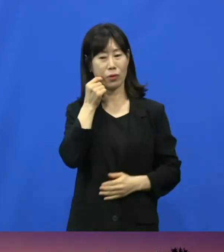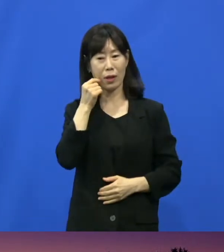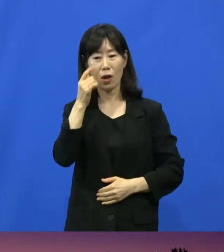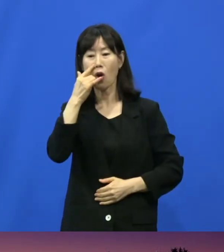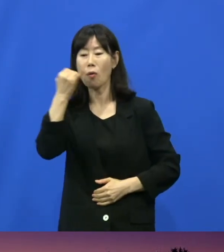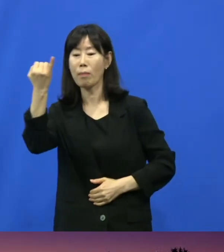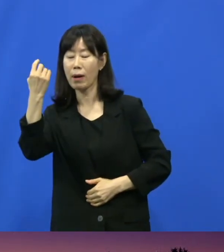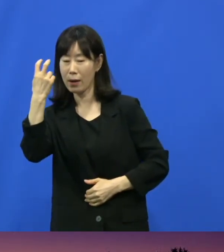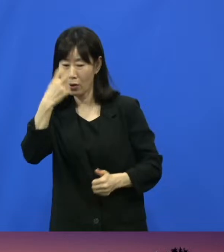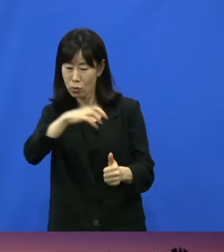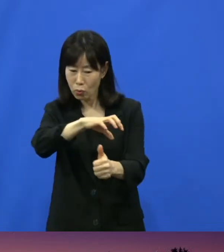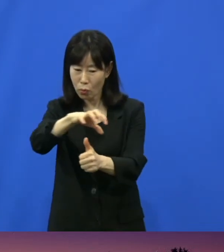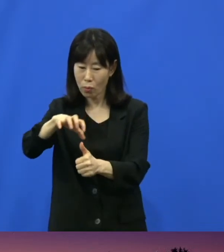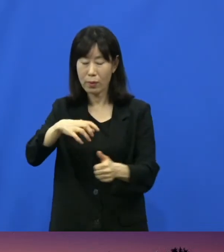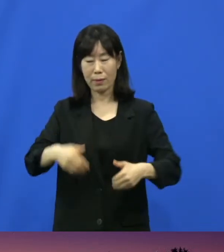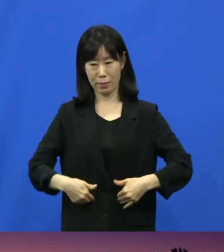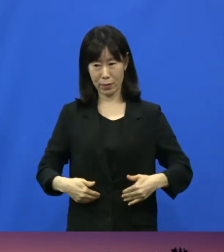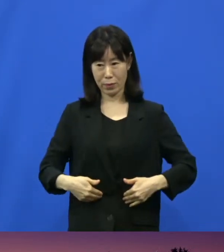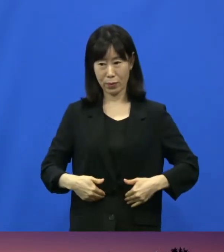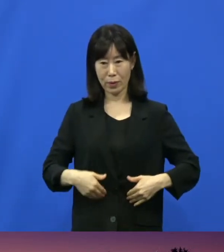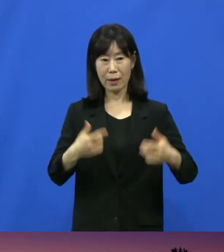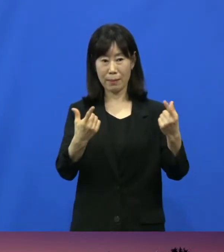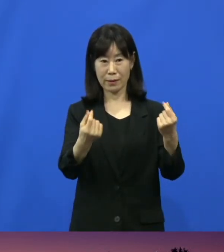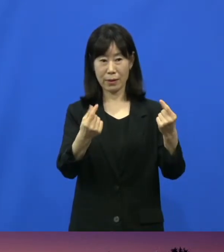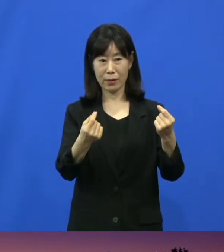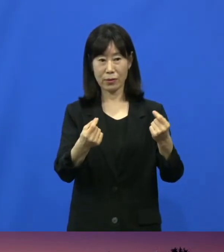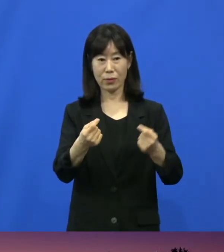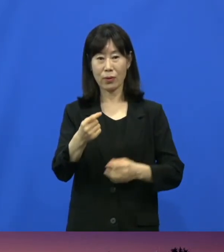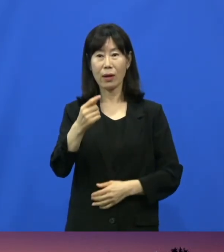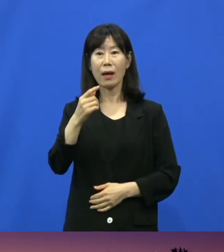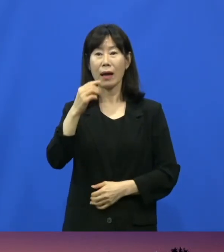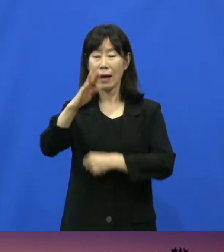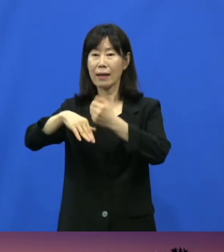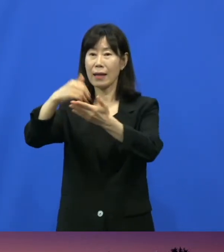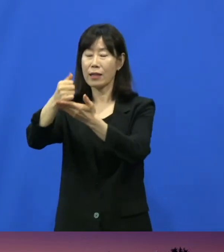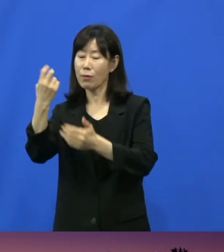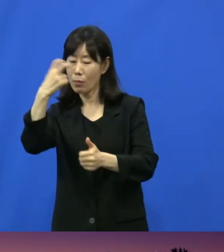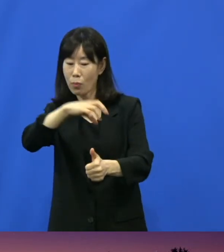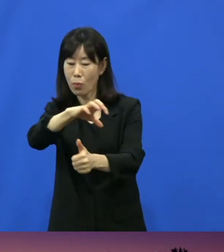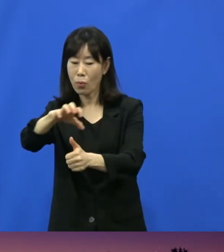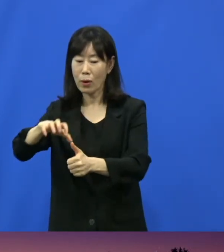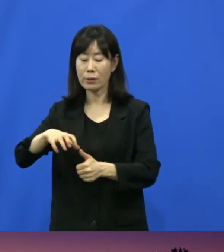하나님 안에 안겨져 있는 인간은 가장 안전한 거예요.